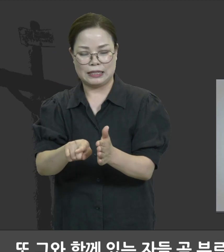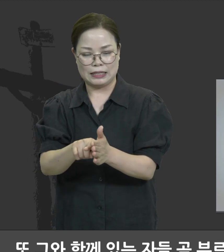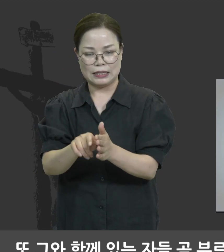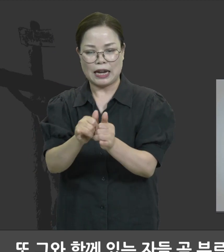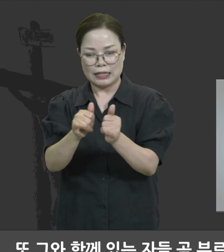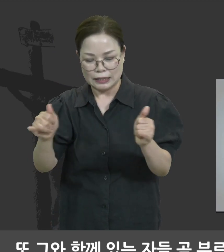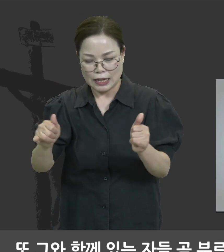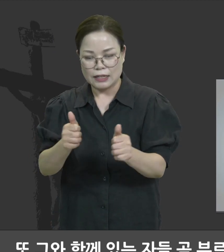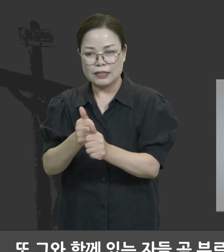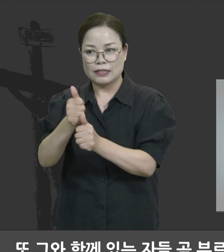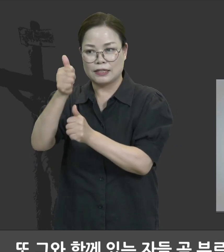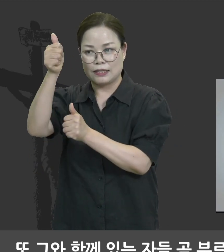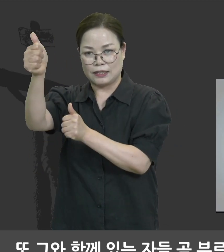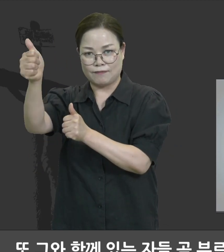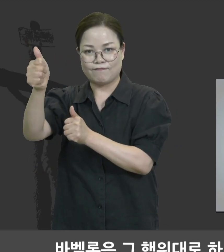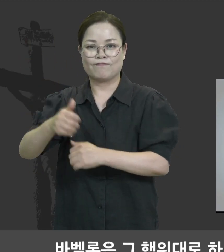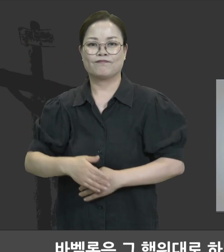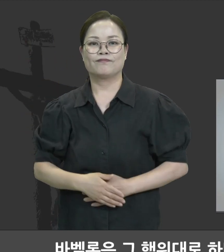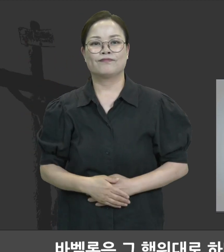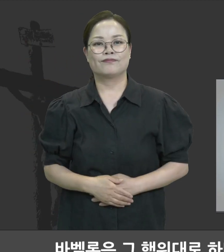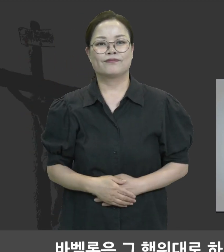자들도 이기리로다.